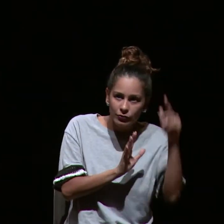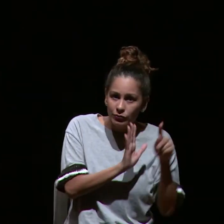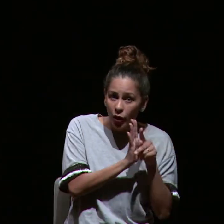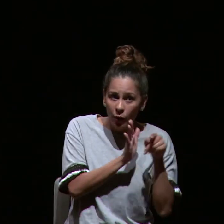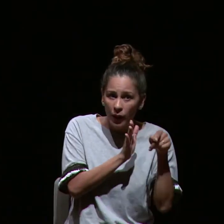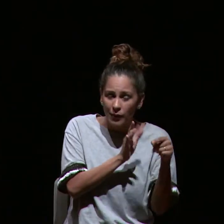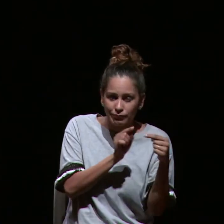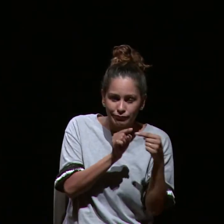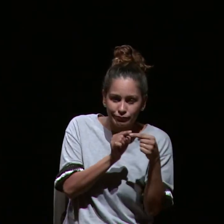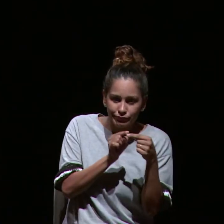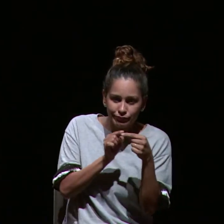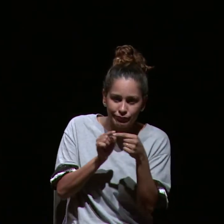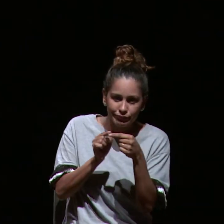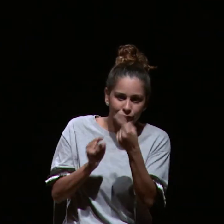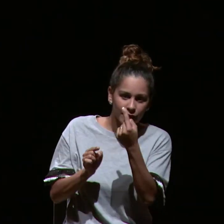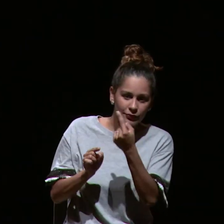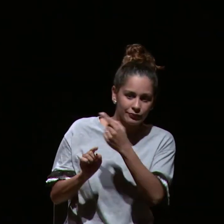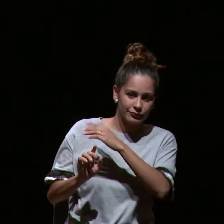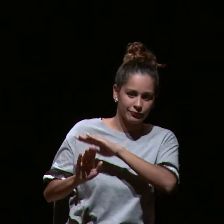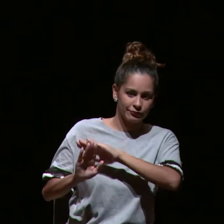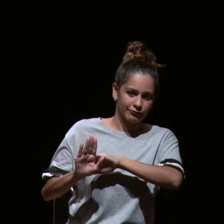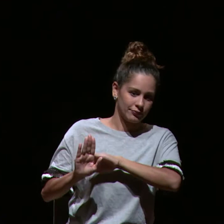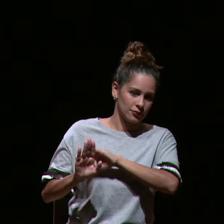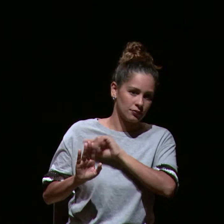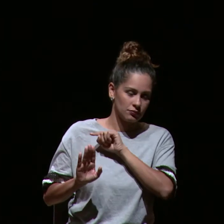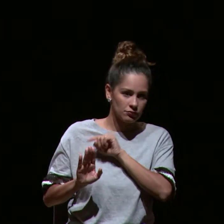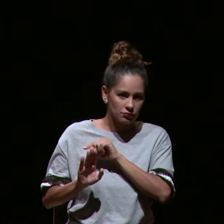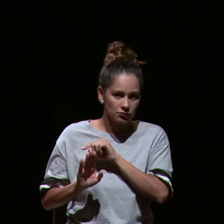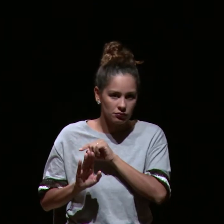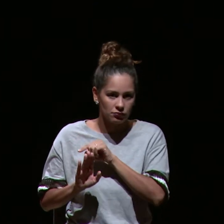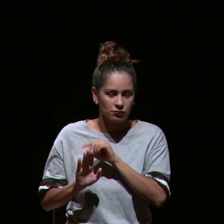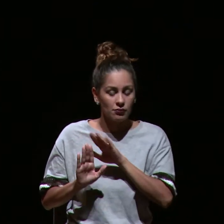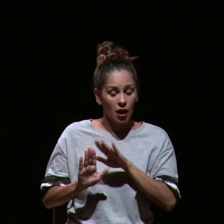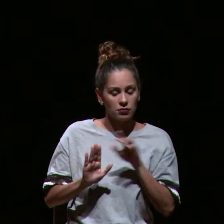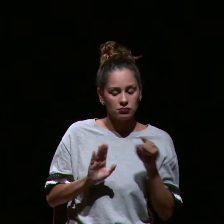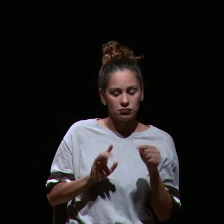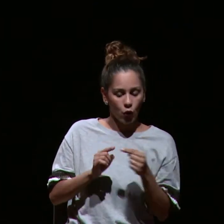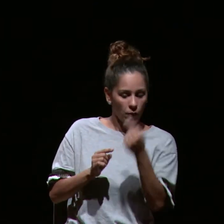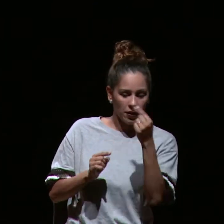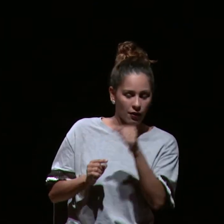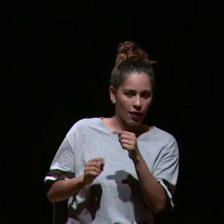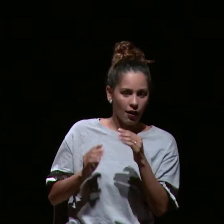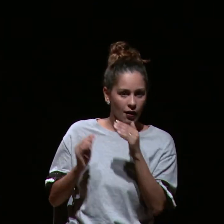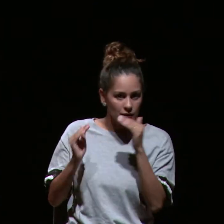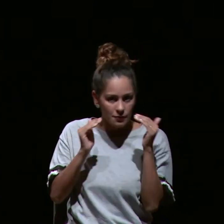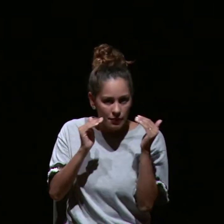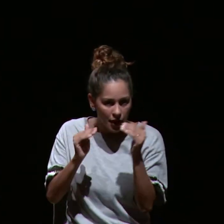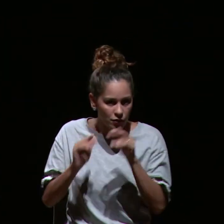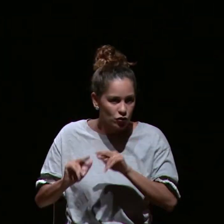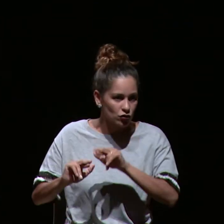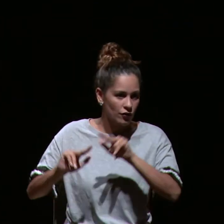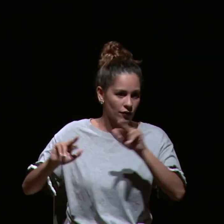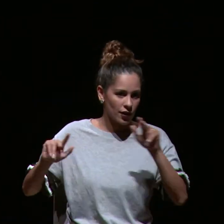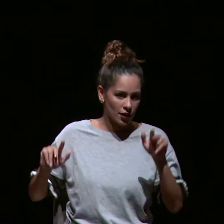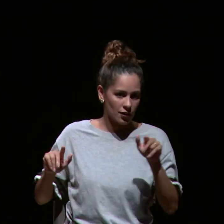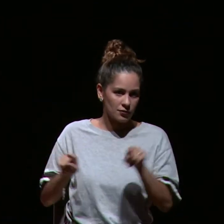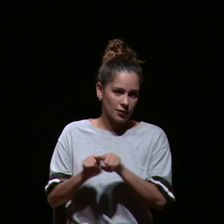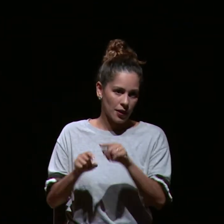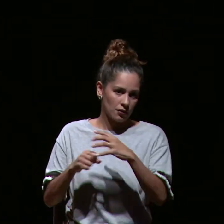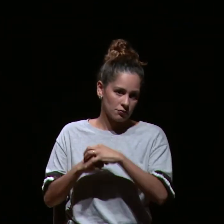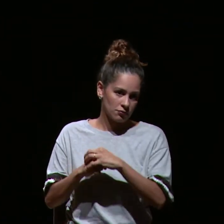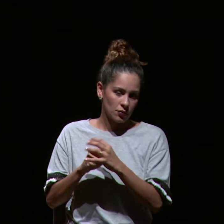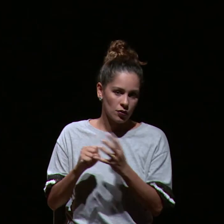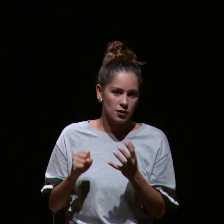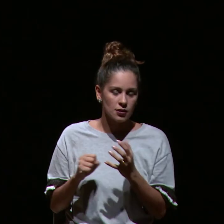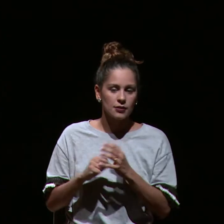sempre compatíveis com os objetivos voltados ao respeito às diferenças e à consolidação de uma democracia. Neste mesmo